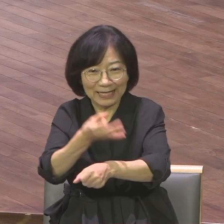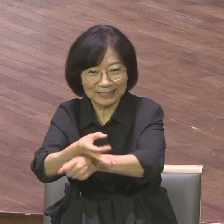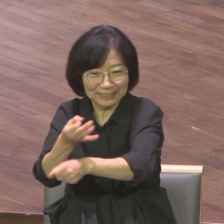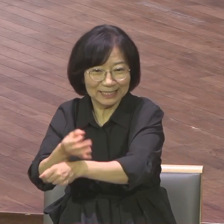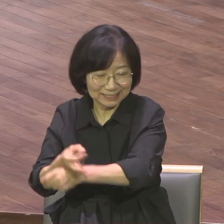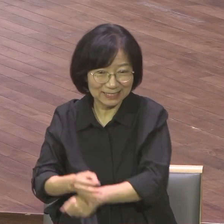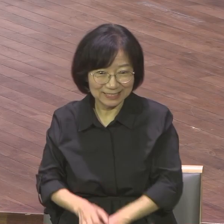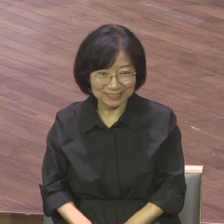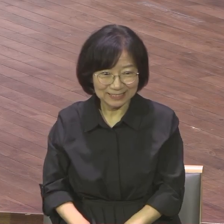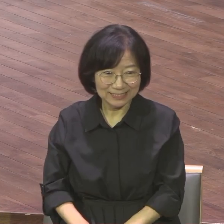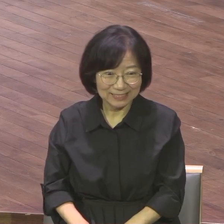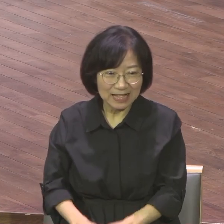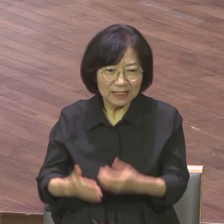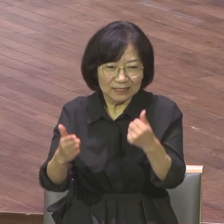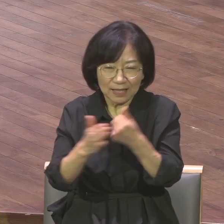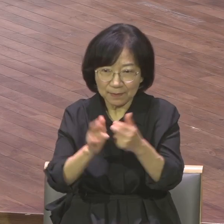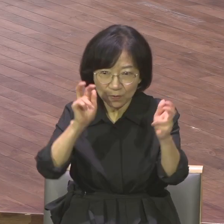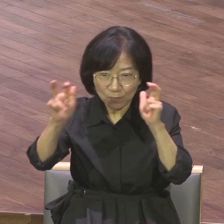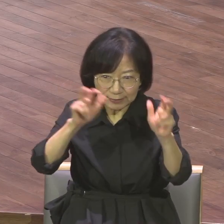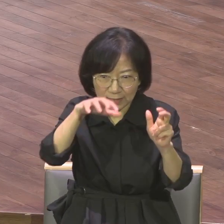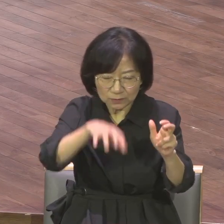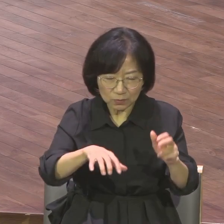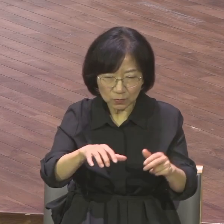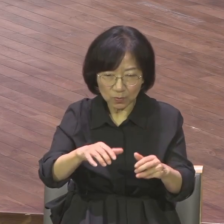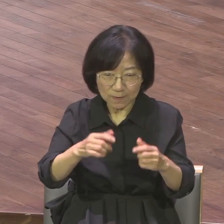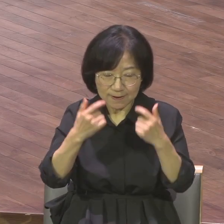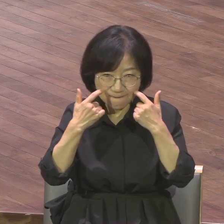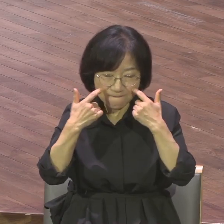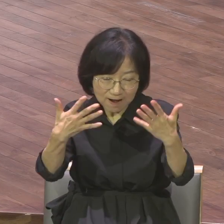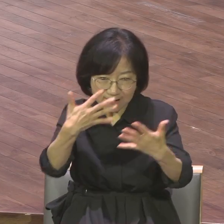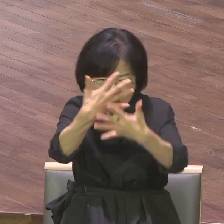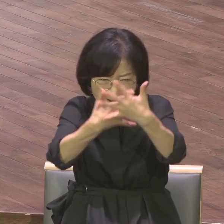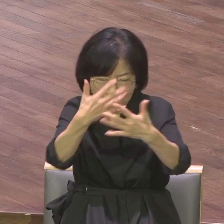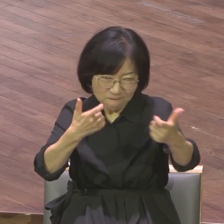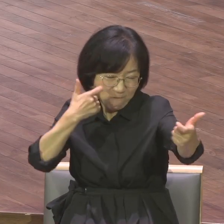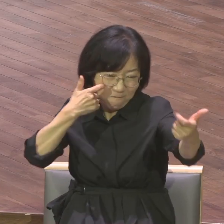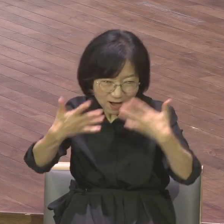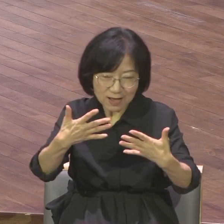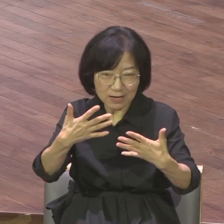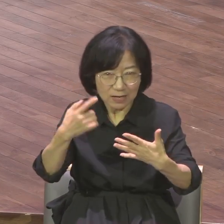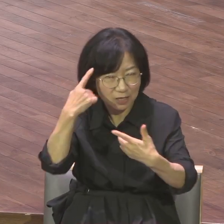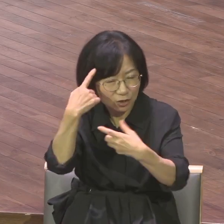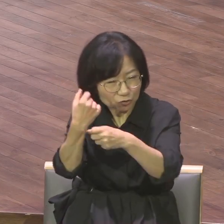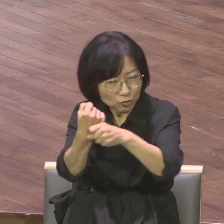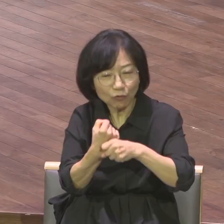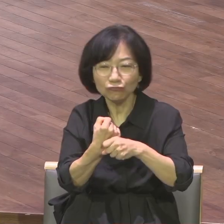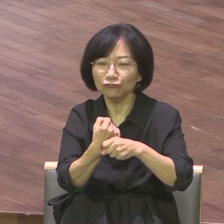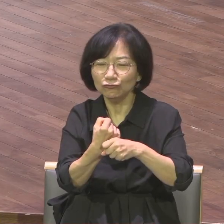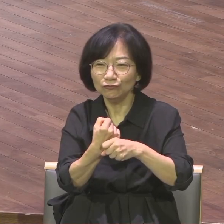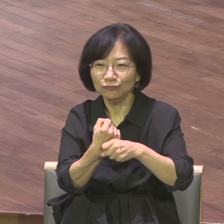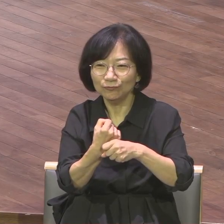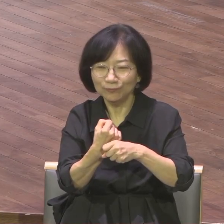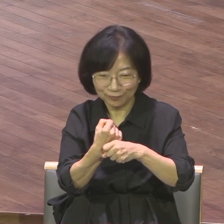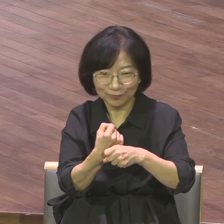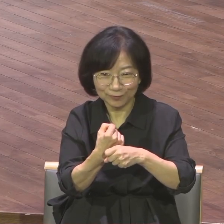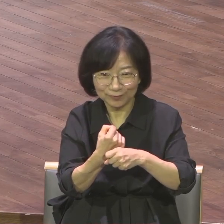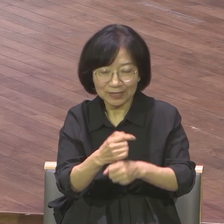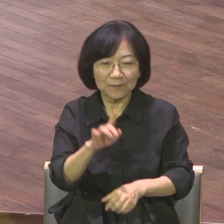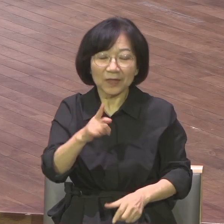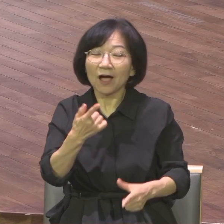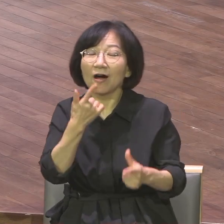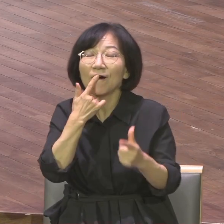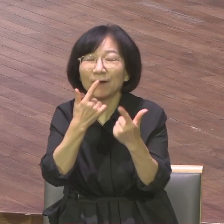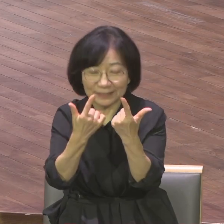기업들도 이것에 심의를 기울이지요. 제가 이 말씀 드리느냐, 우리가 영적으로 사진의